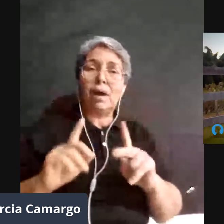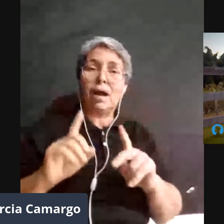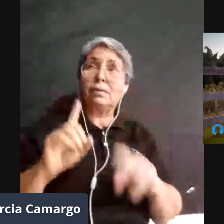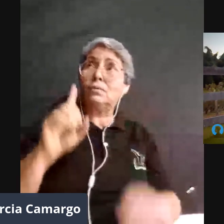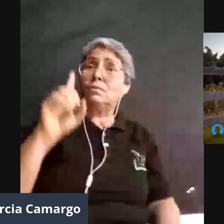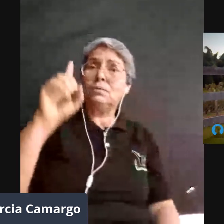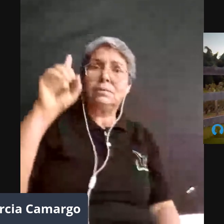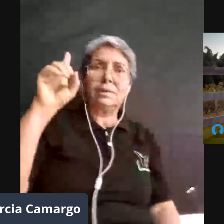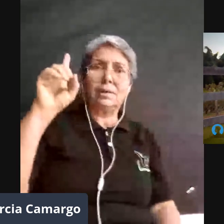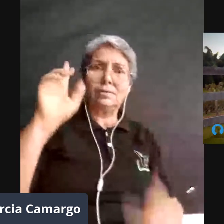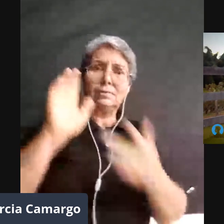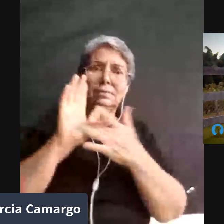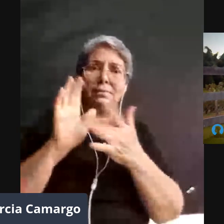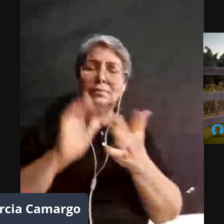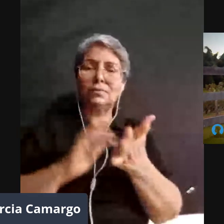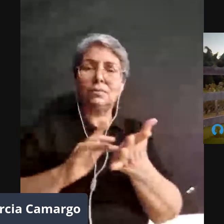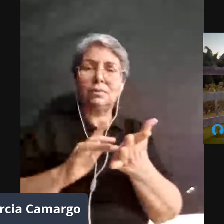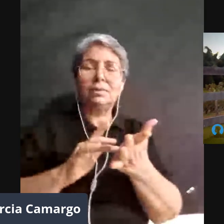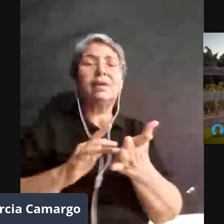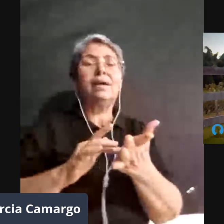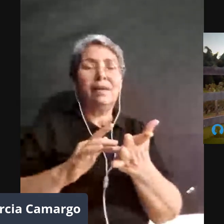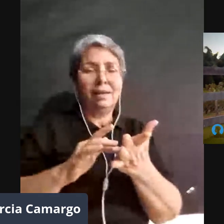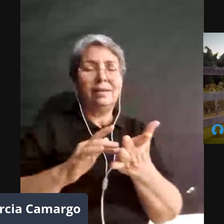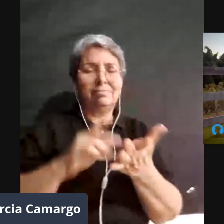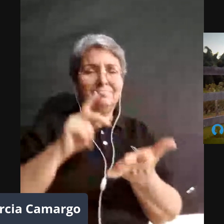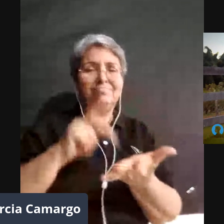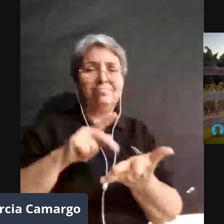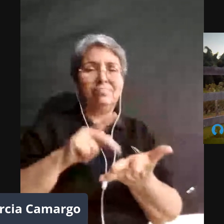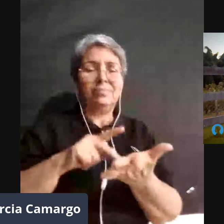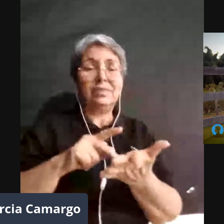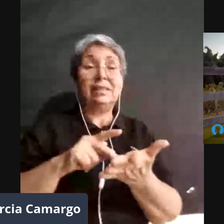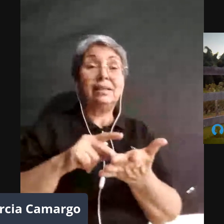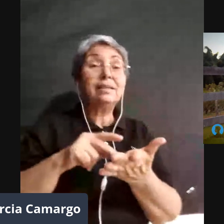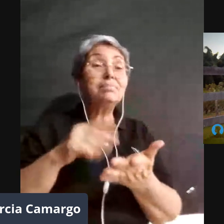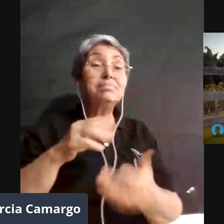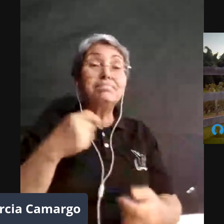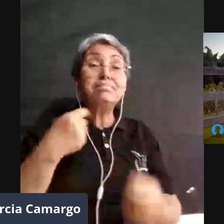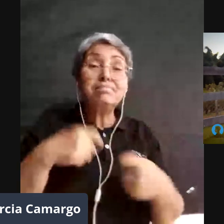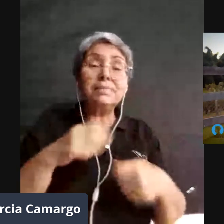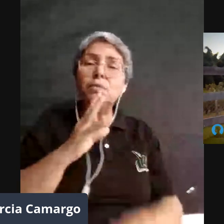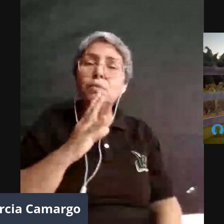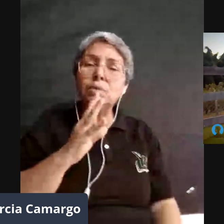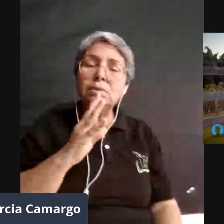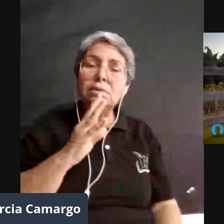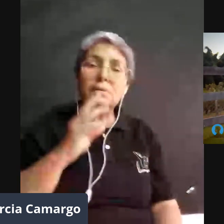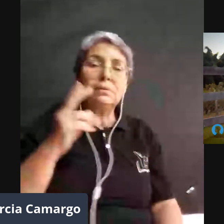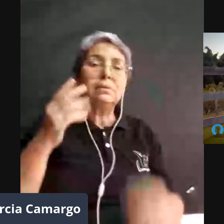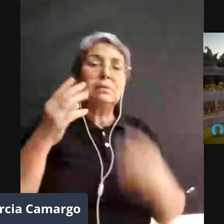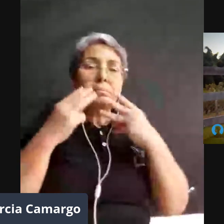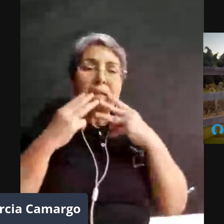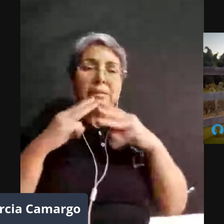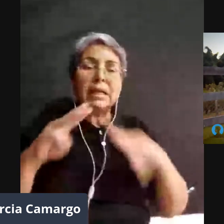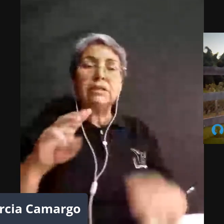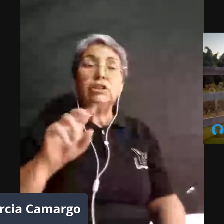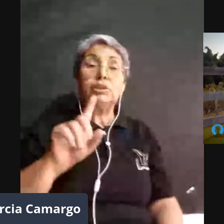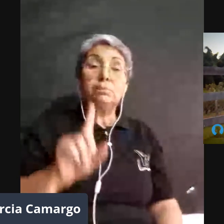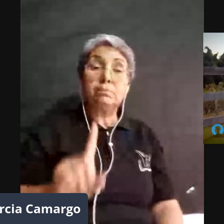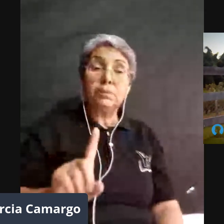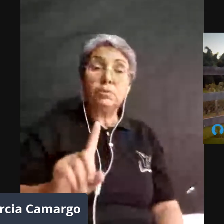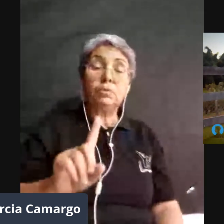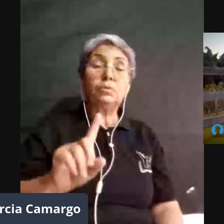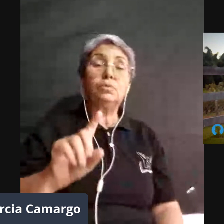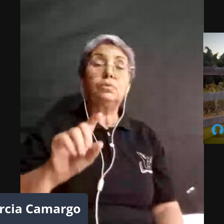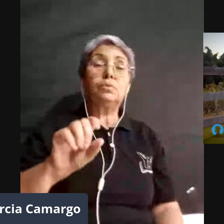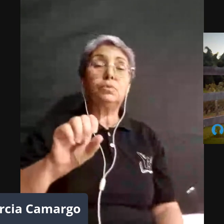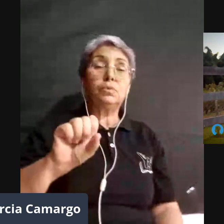a chave para isso acontecer está justamente na nossa história e na mensagem de 1888. A grande